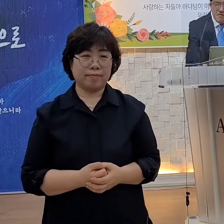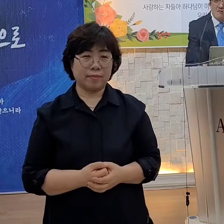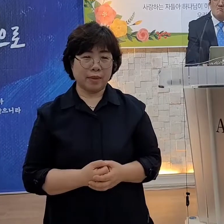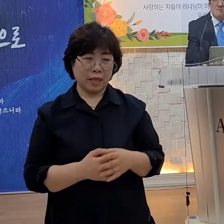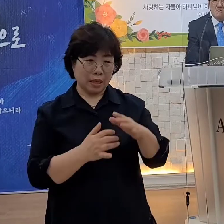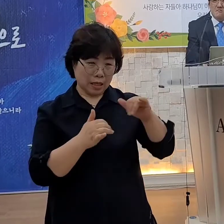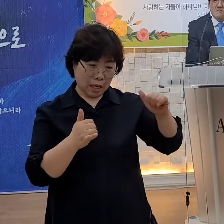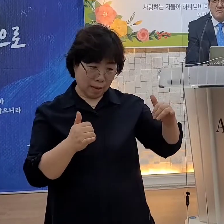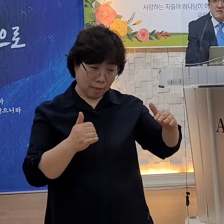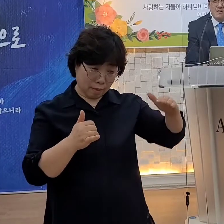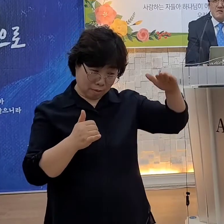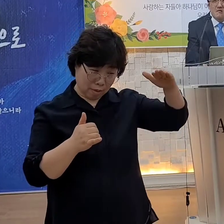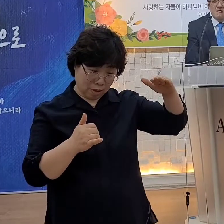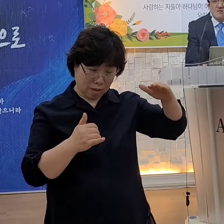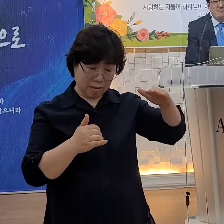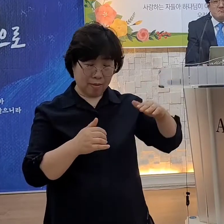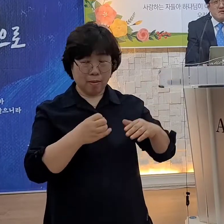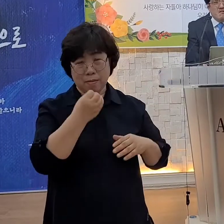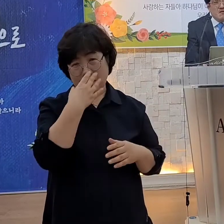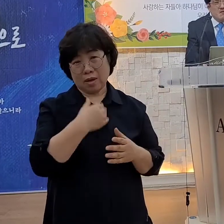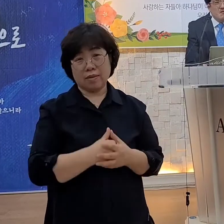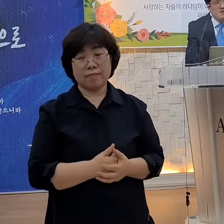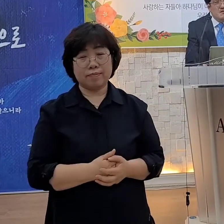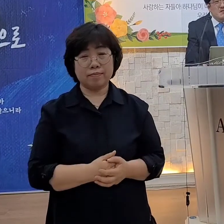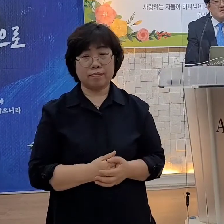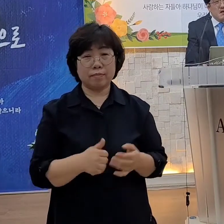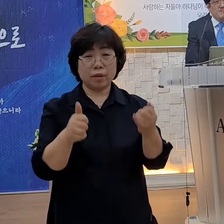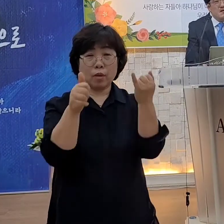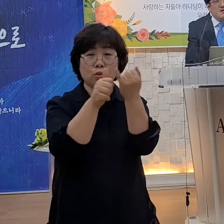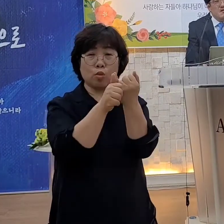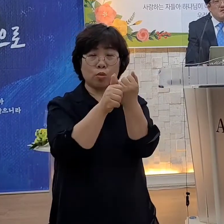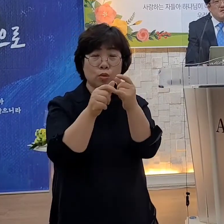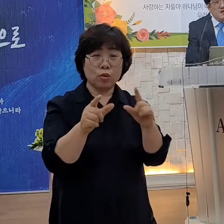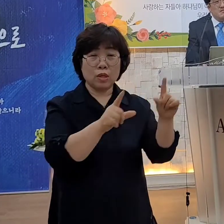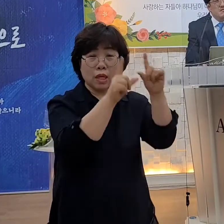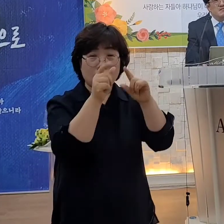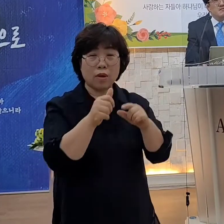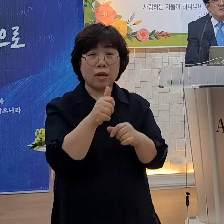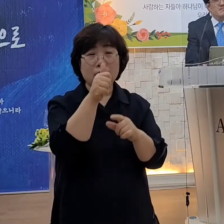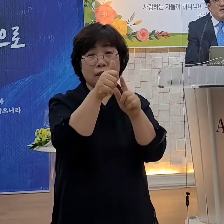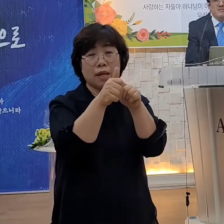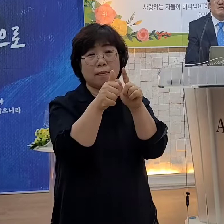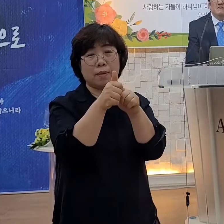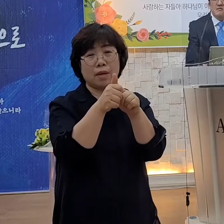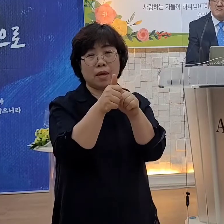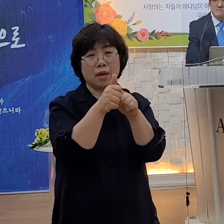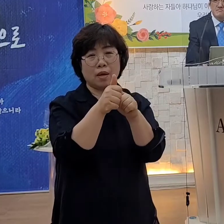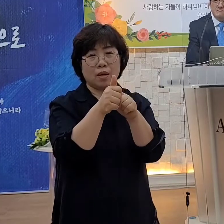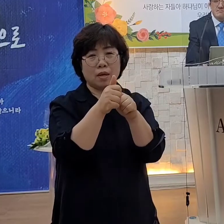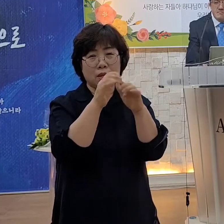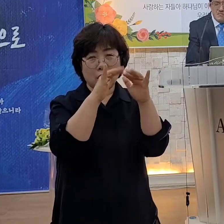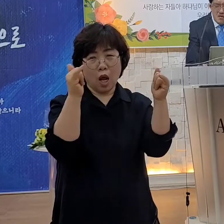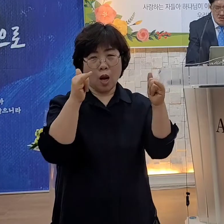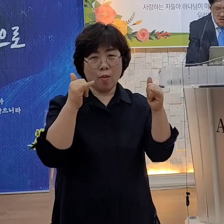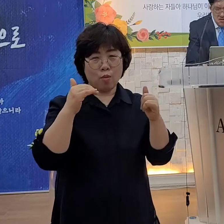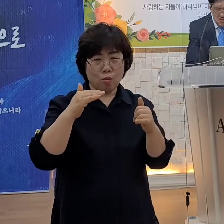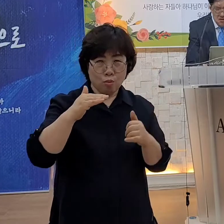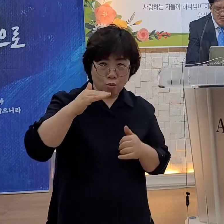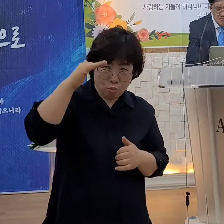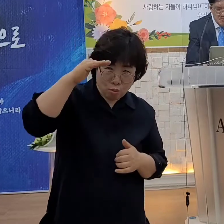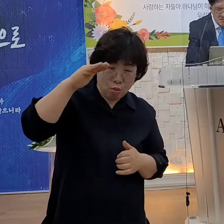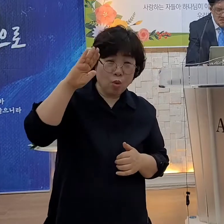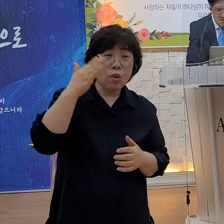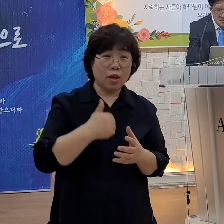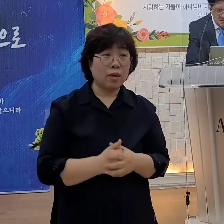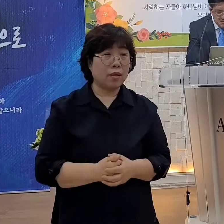됐다. 결혼이요. 결혼 이 부부 생활이 이런 남자 이런 가정을 만드는 거예요.